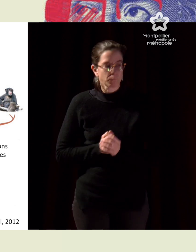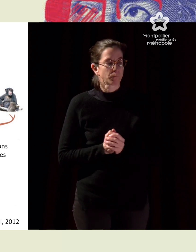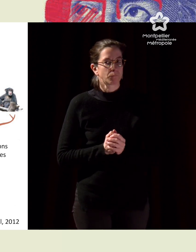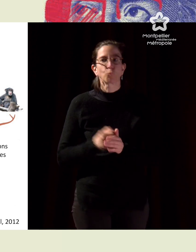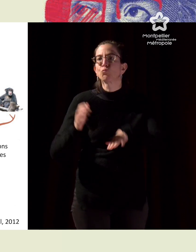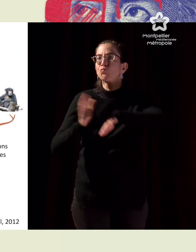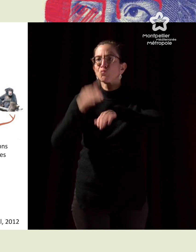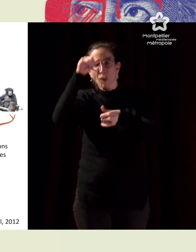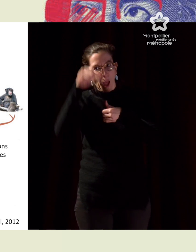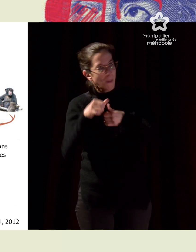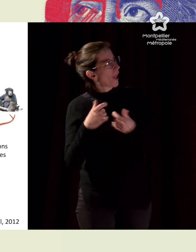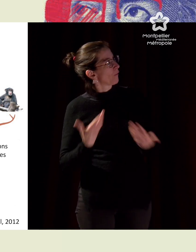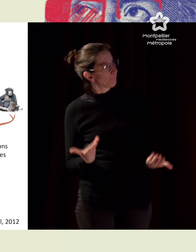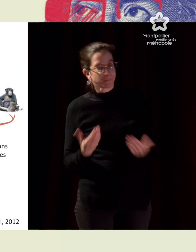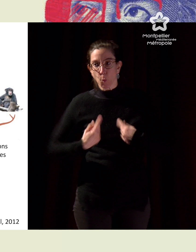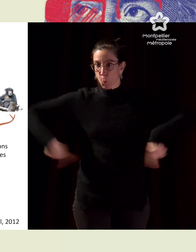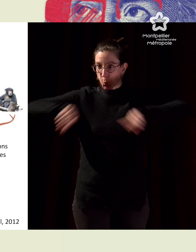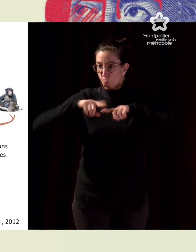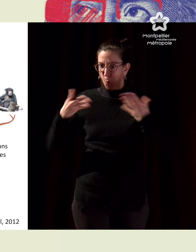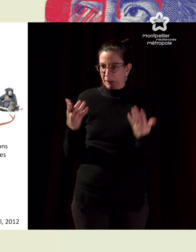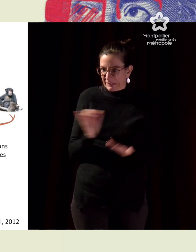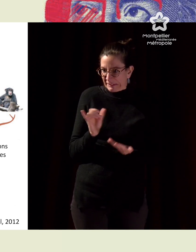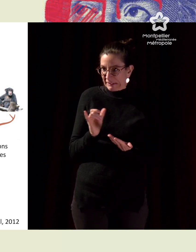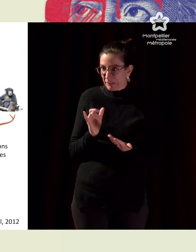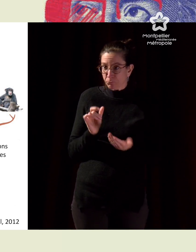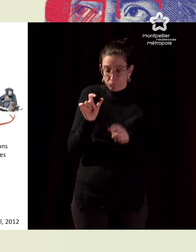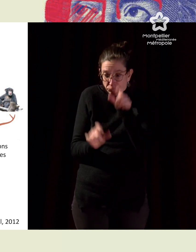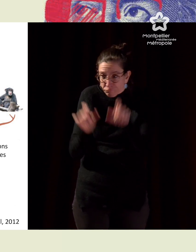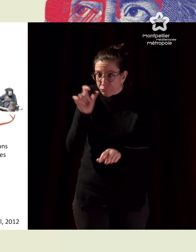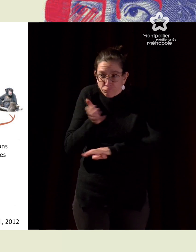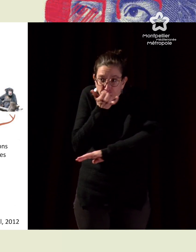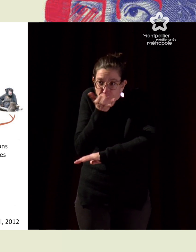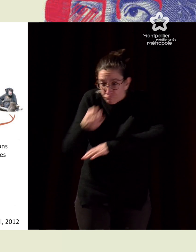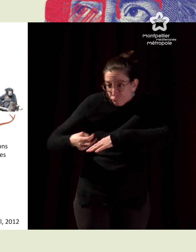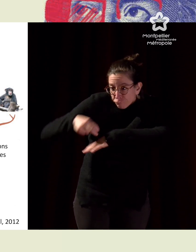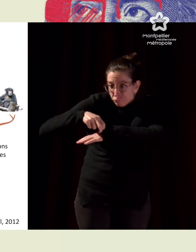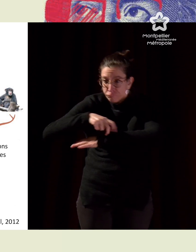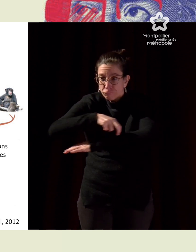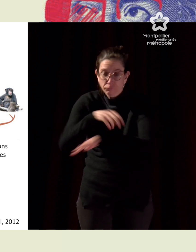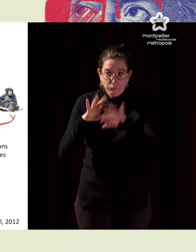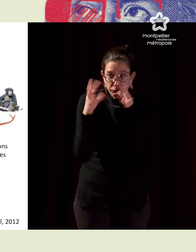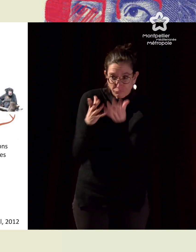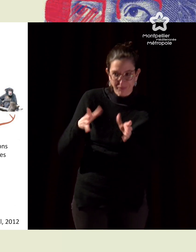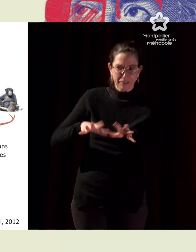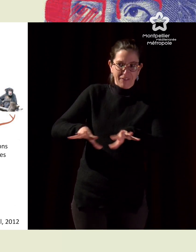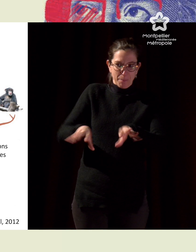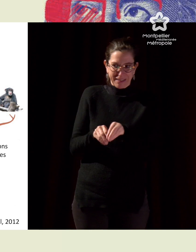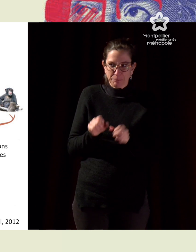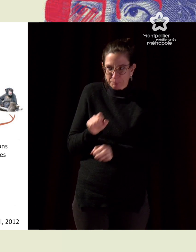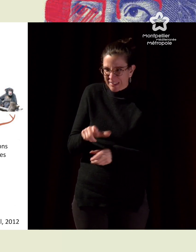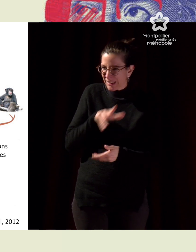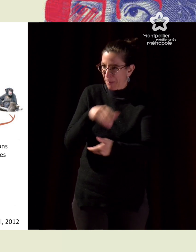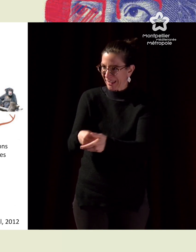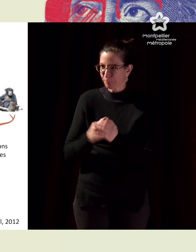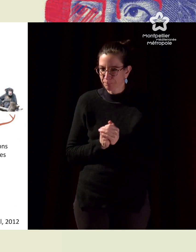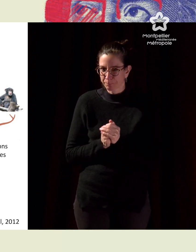primates. On fait partie de la grande famille des primates, et on sait que notre plus proche